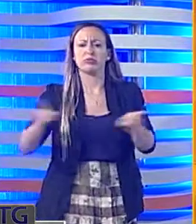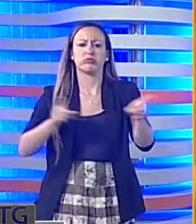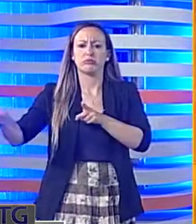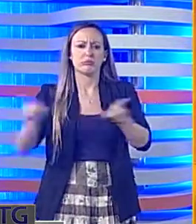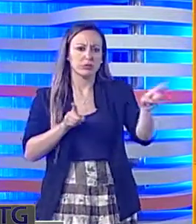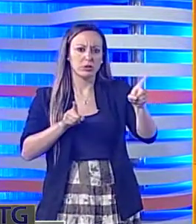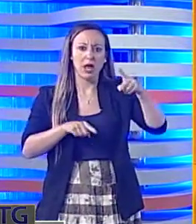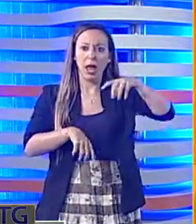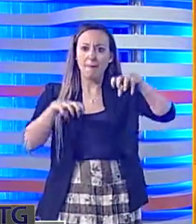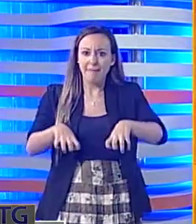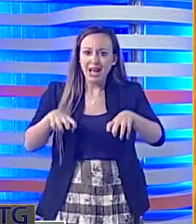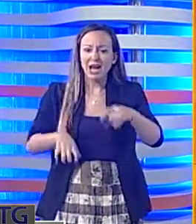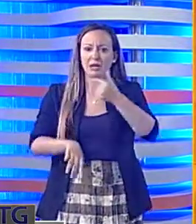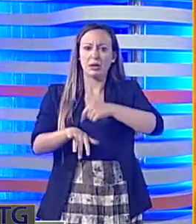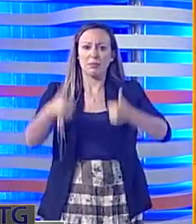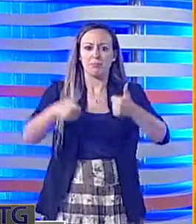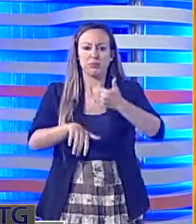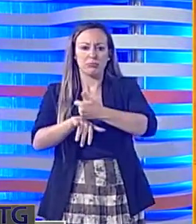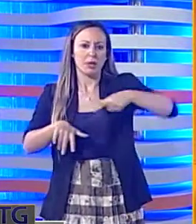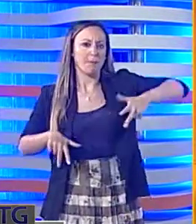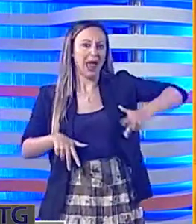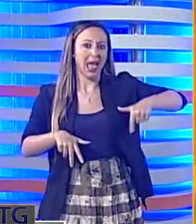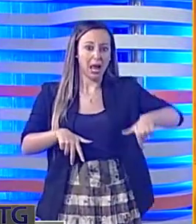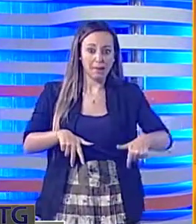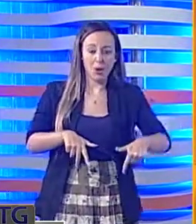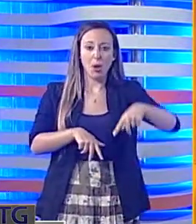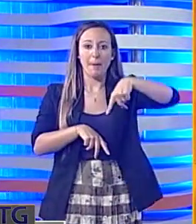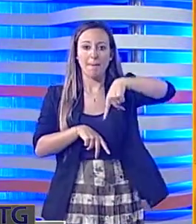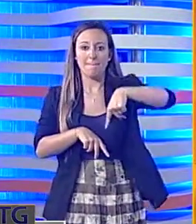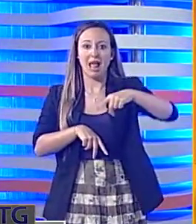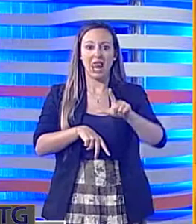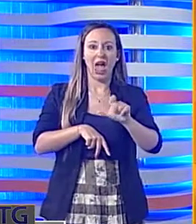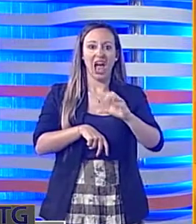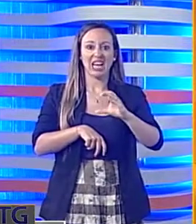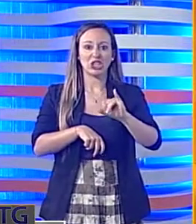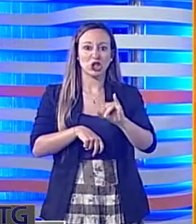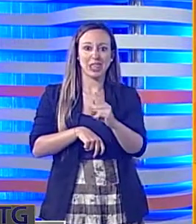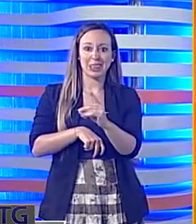una banda composta da pregiudicati gravi e capeggiata da un